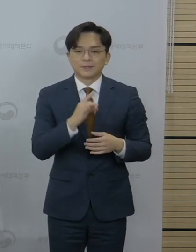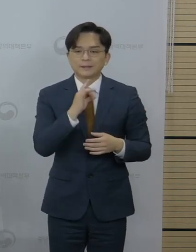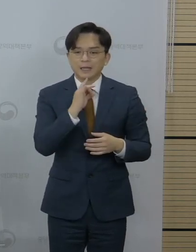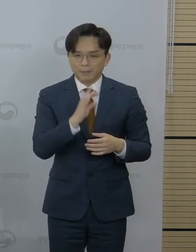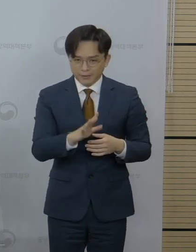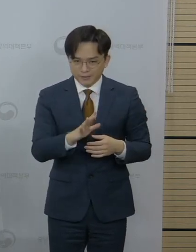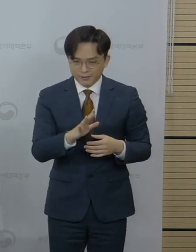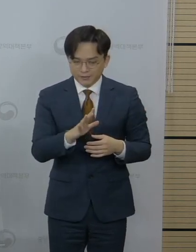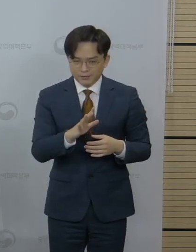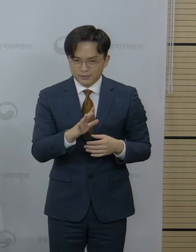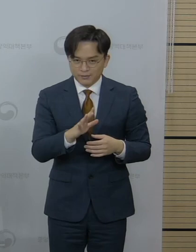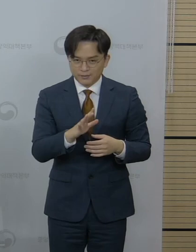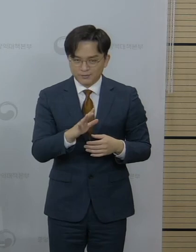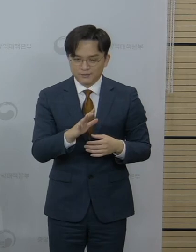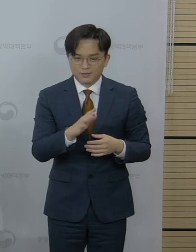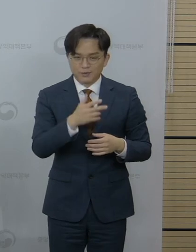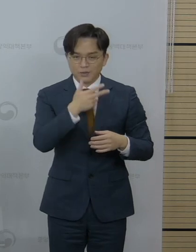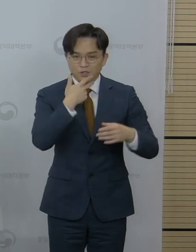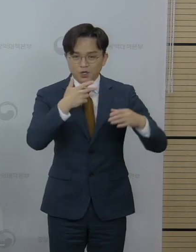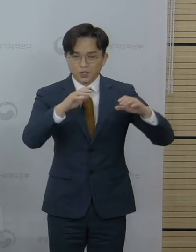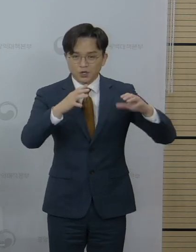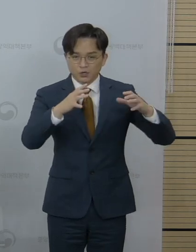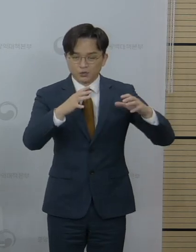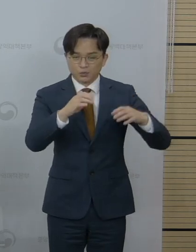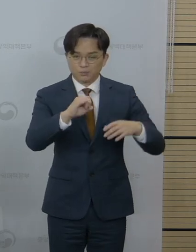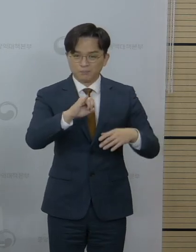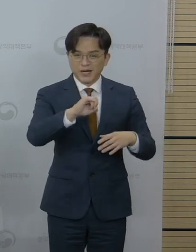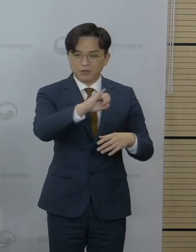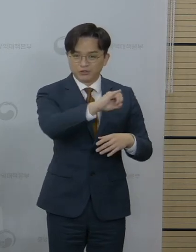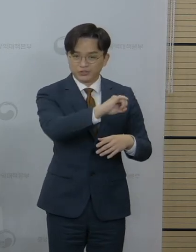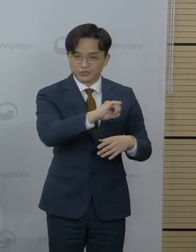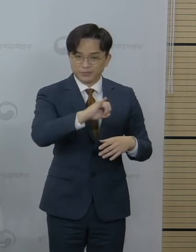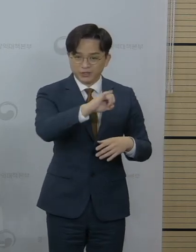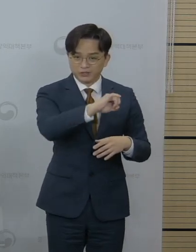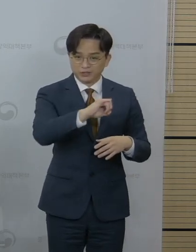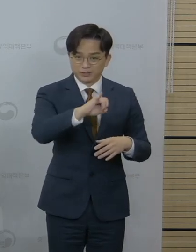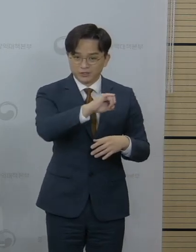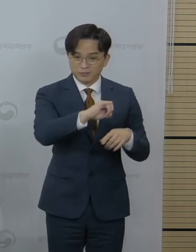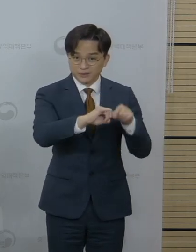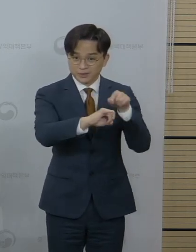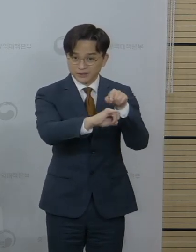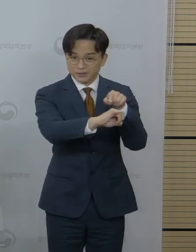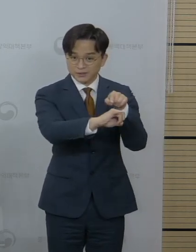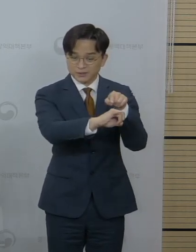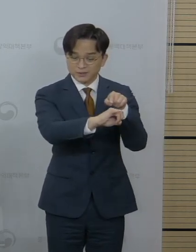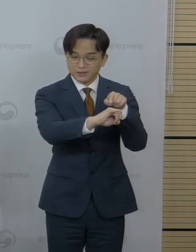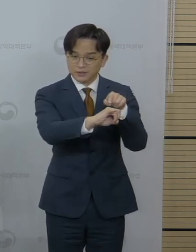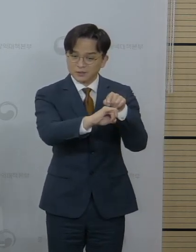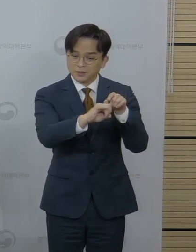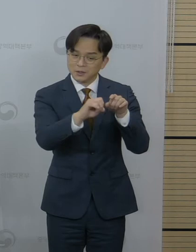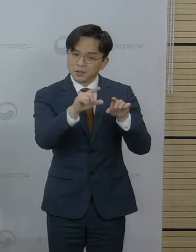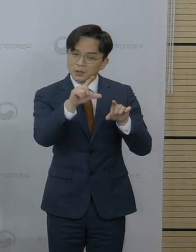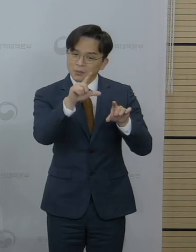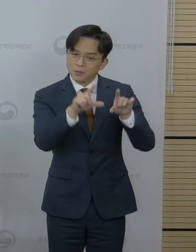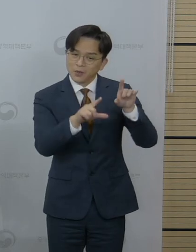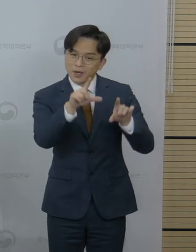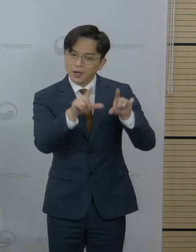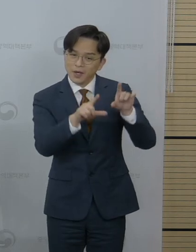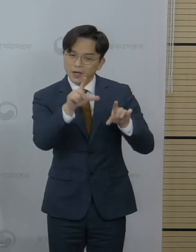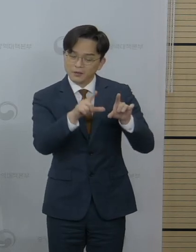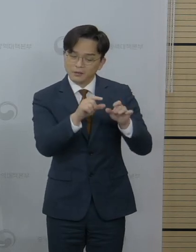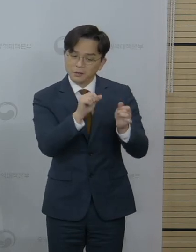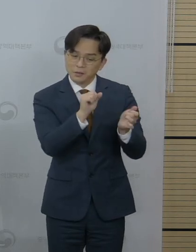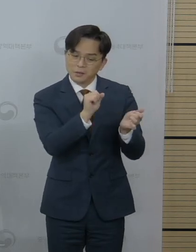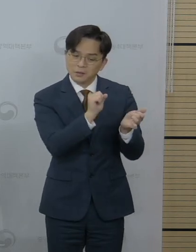등장한 변이는 모델링 기법을 다양하게 사용을 해서 소위 전파력,